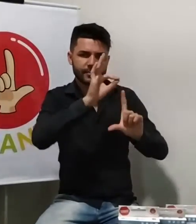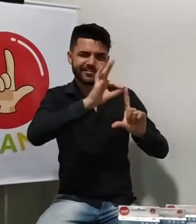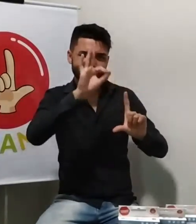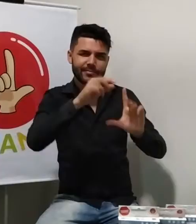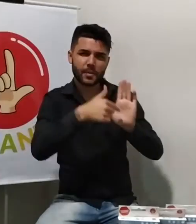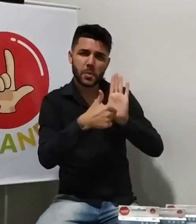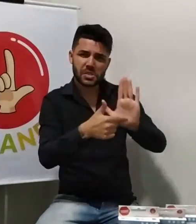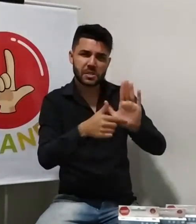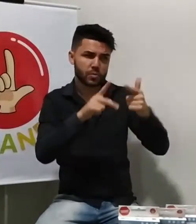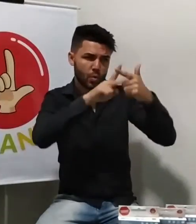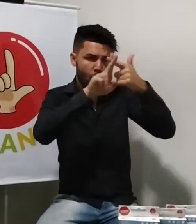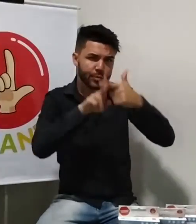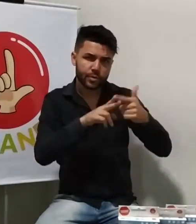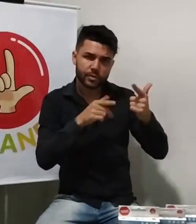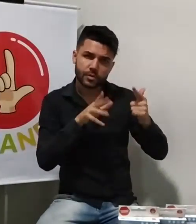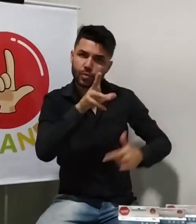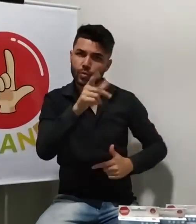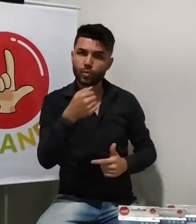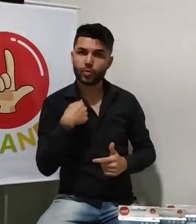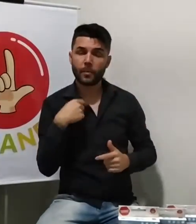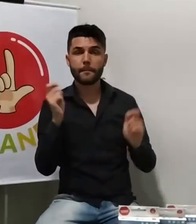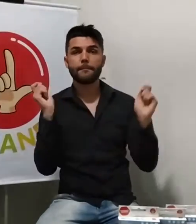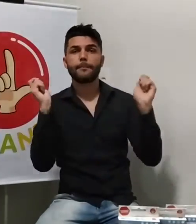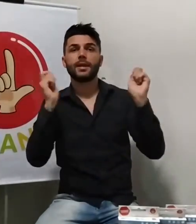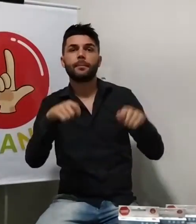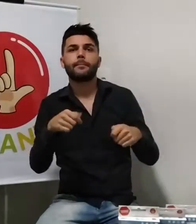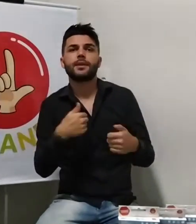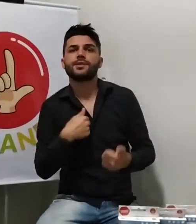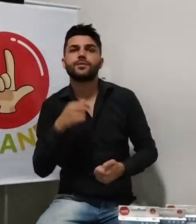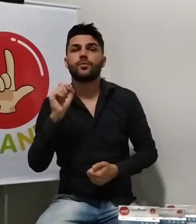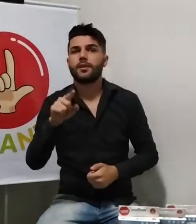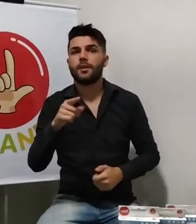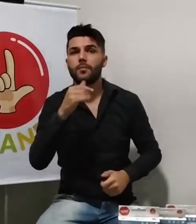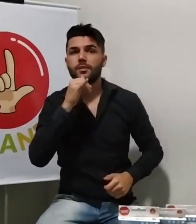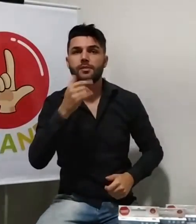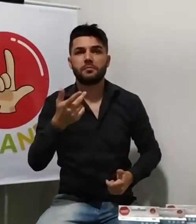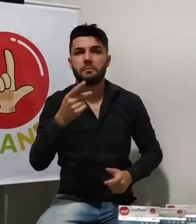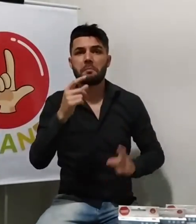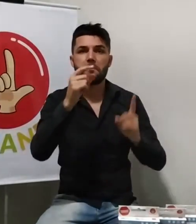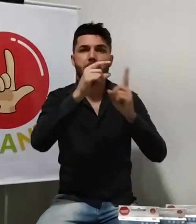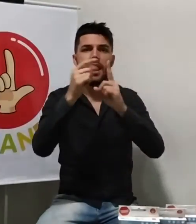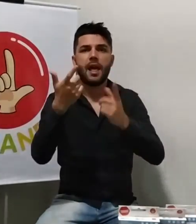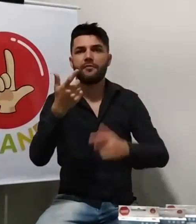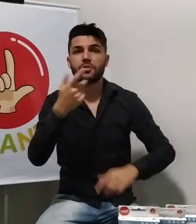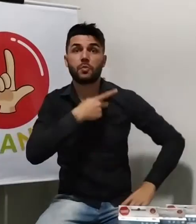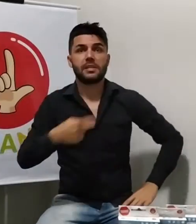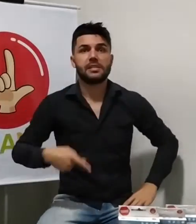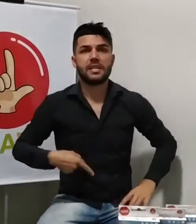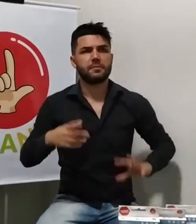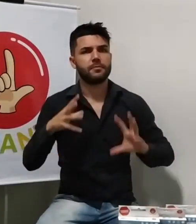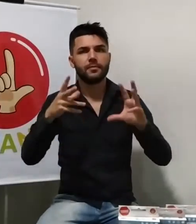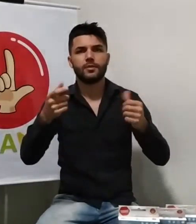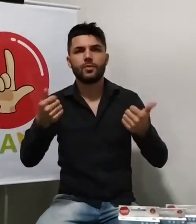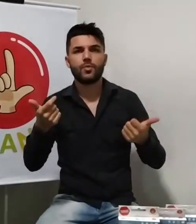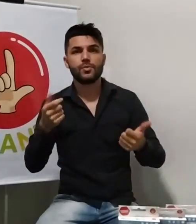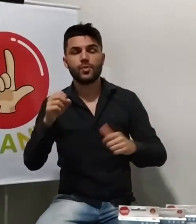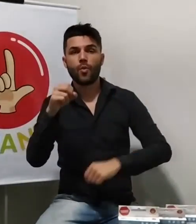do vendedor, né? Ou seja, vocês começaram agora a pegar também o segmento de TVs corporativas, das grandes empresas, e a forma que elas tinham de se comunicarem com